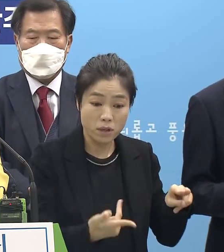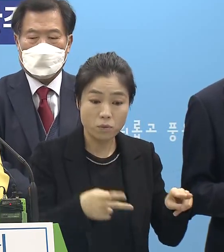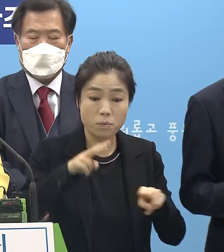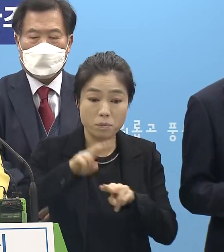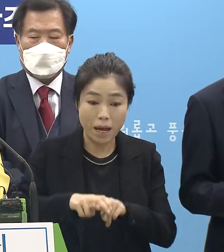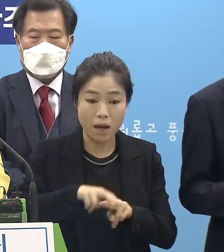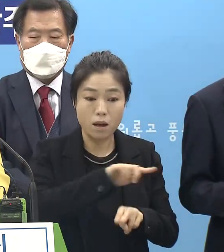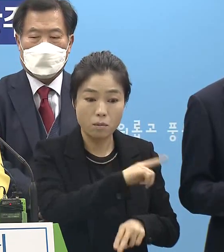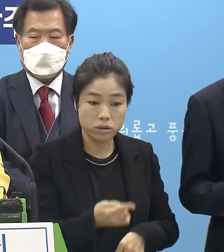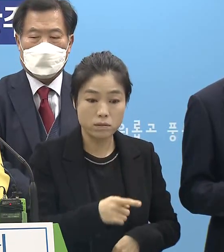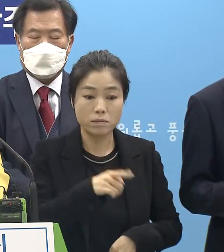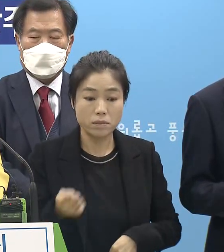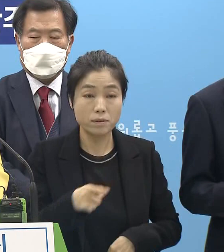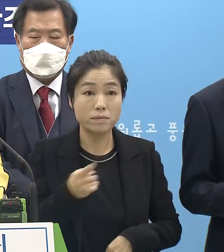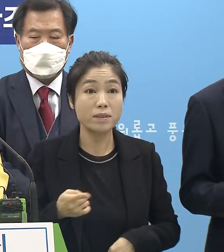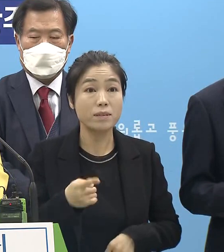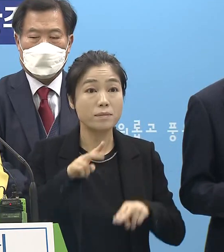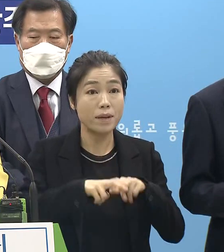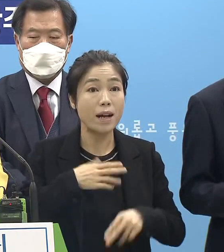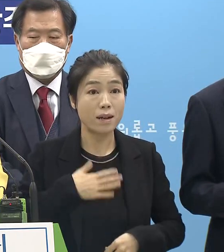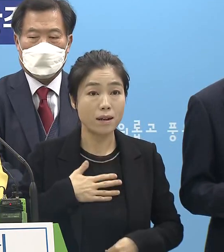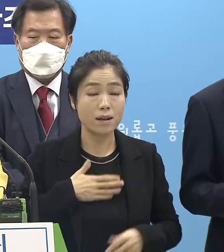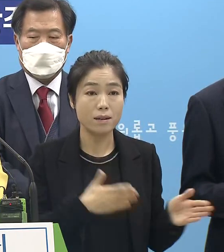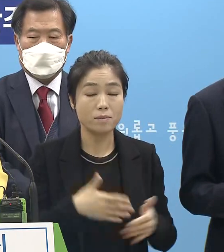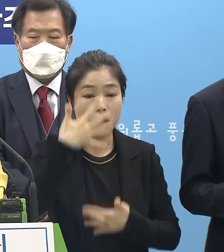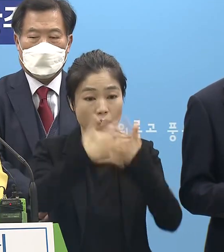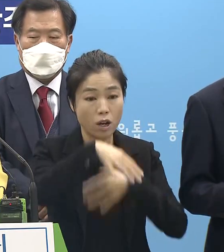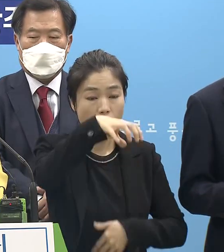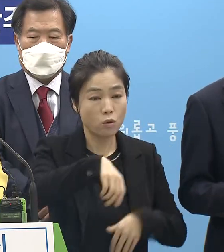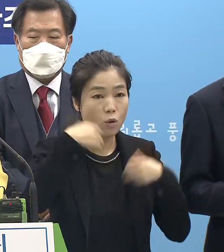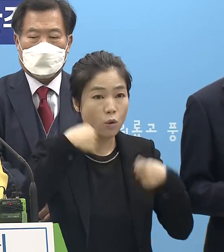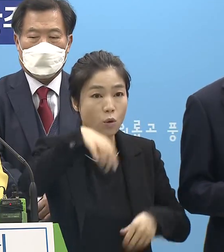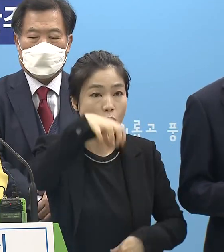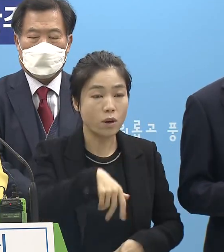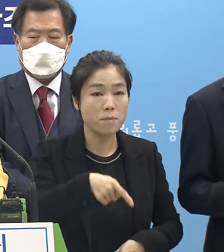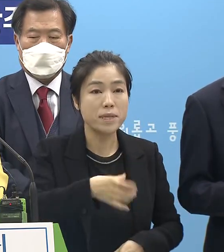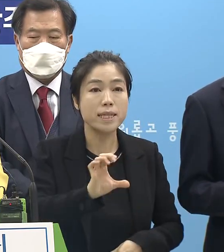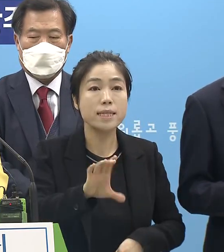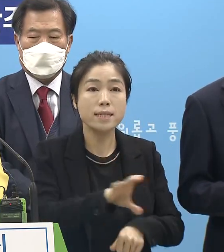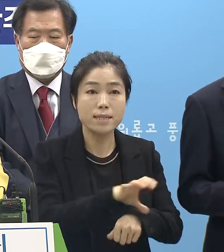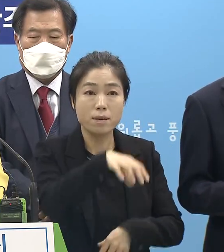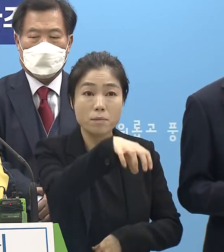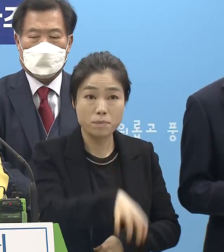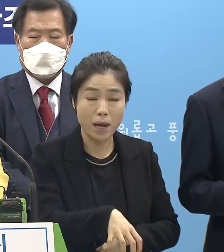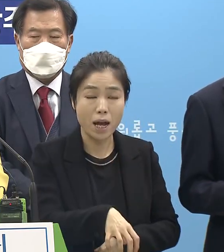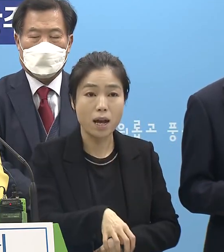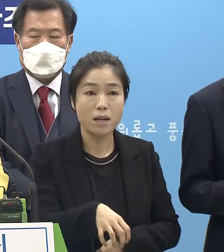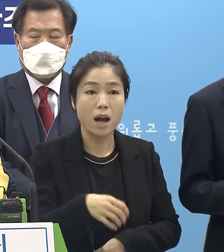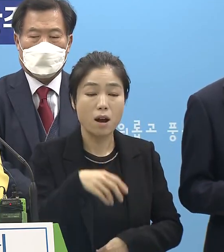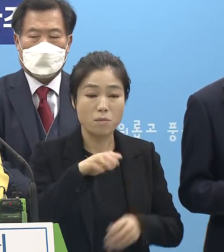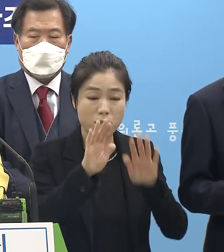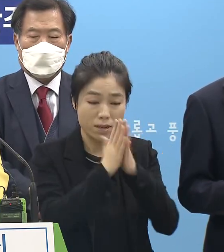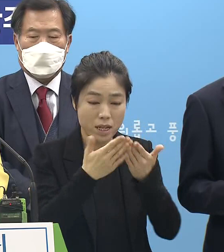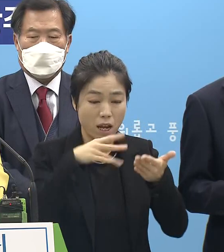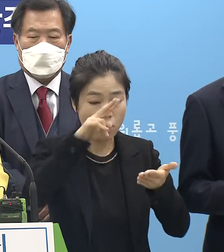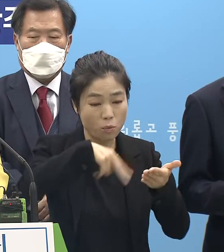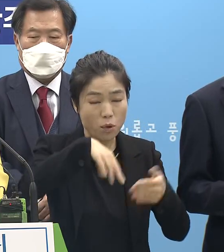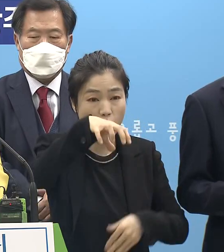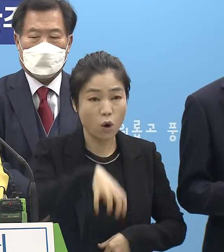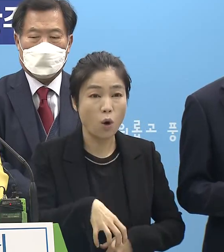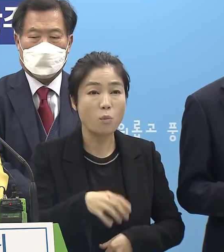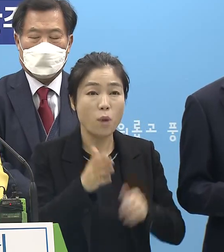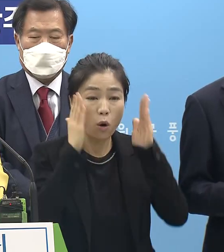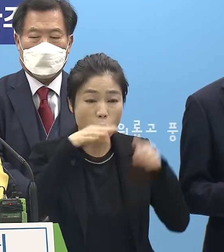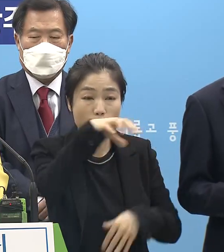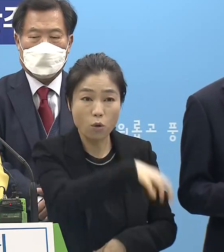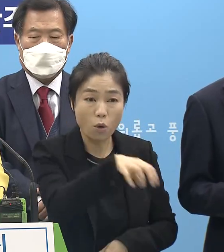띄어 앉아야 합니다. 영화관, 공연장, PC방, 독서실, 스터디 카페는 좌석을